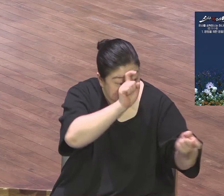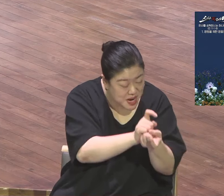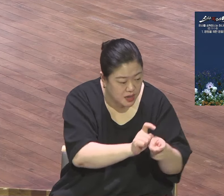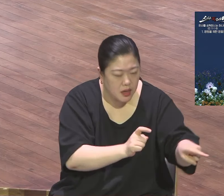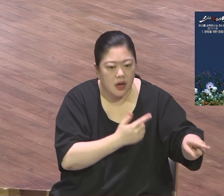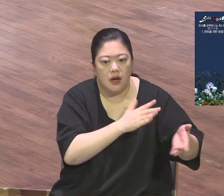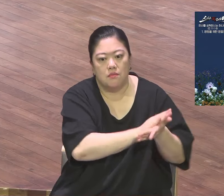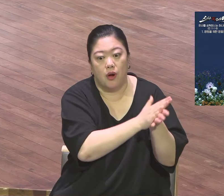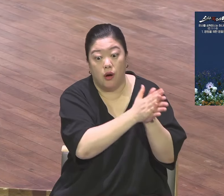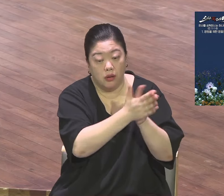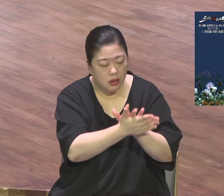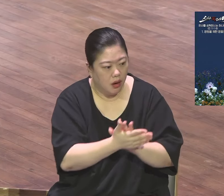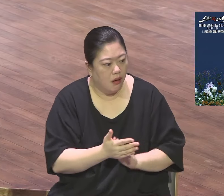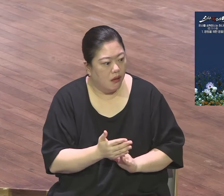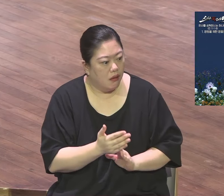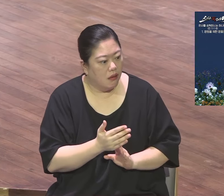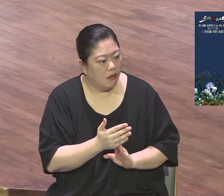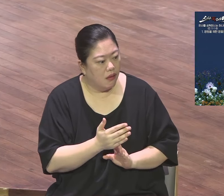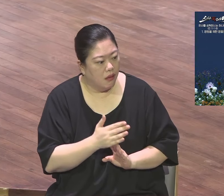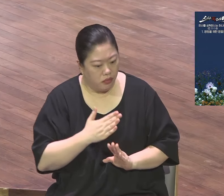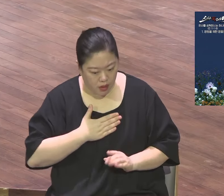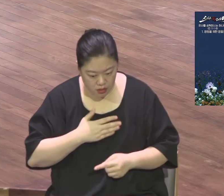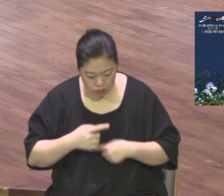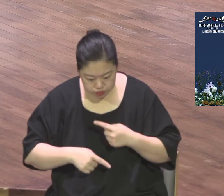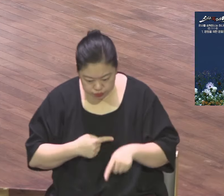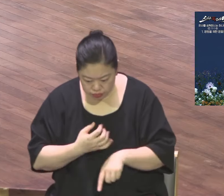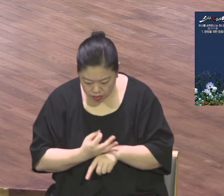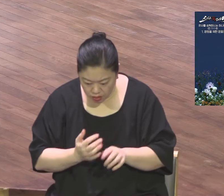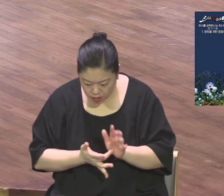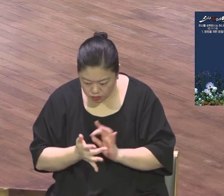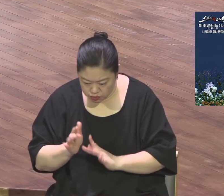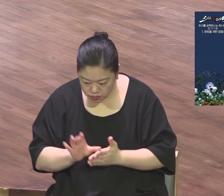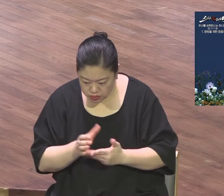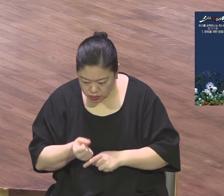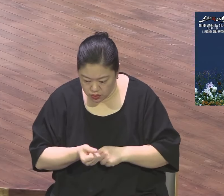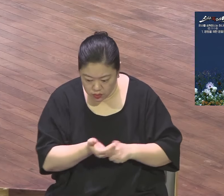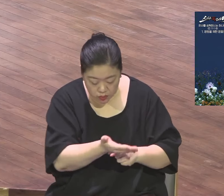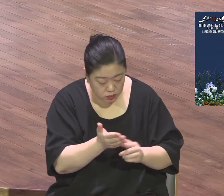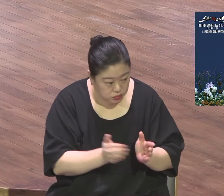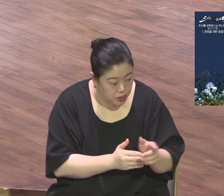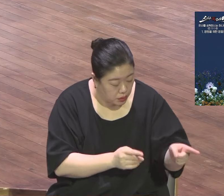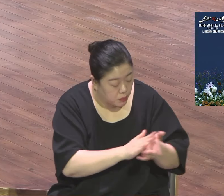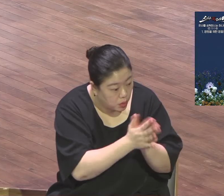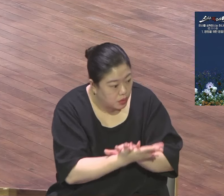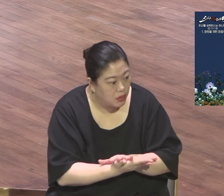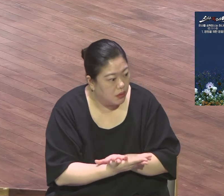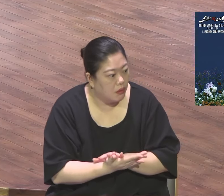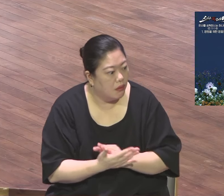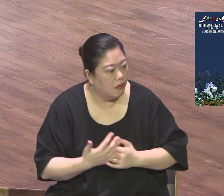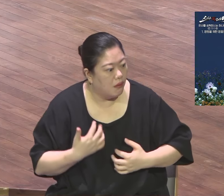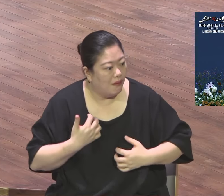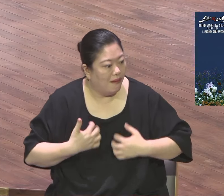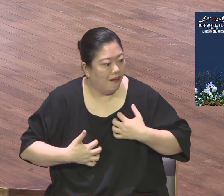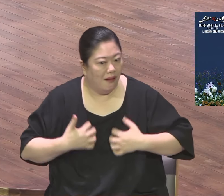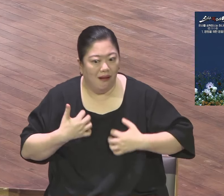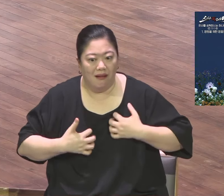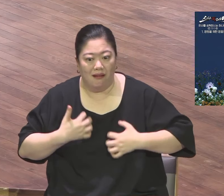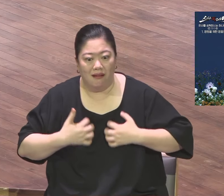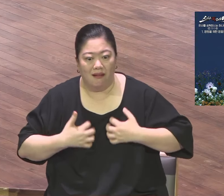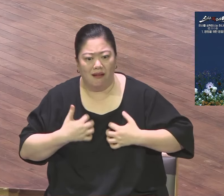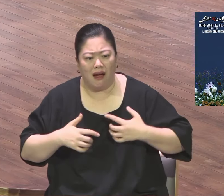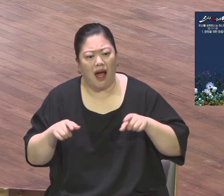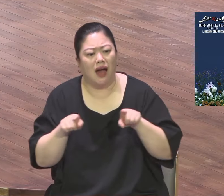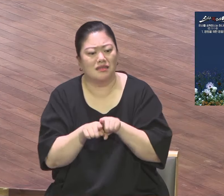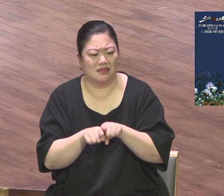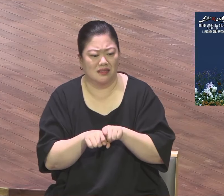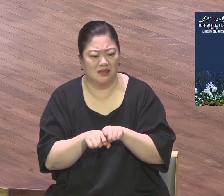그 감격을 상상해 보세요. 전도자가 느끼는 거거든요. 이렇게 진정한 해답을 얻은 자의 축복을